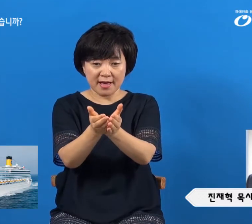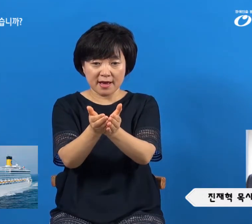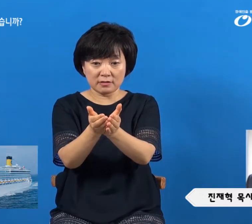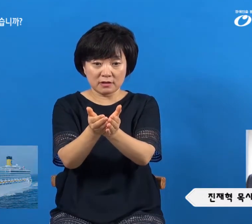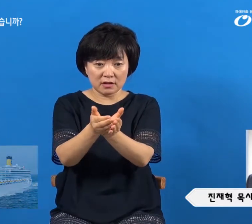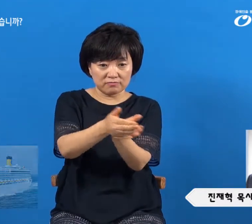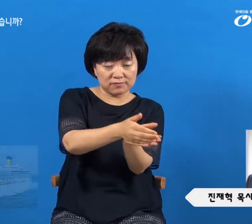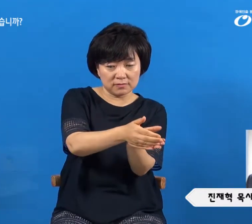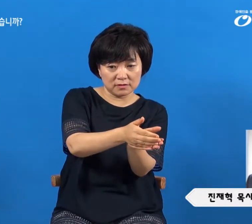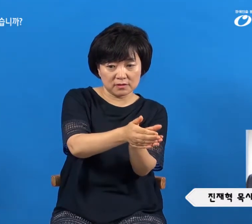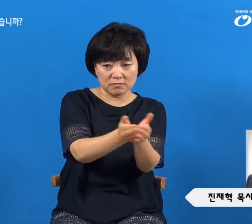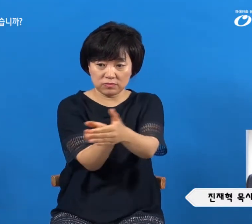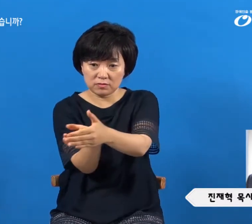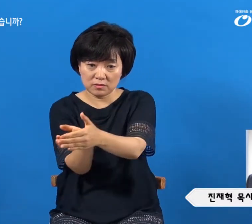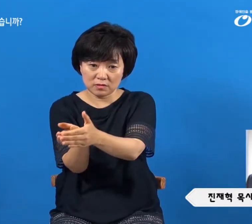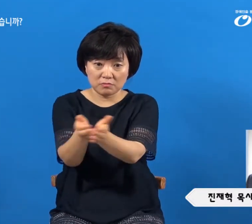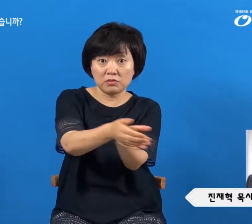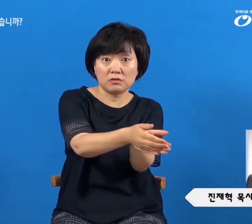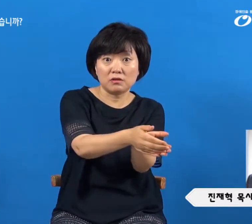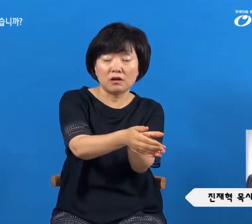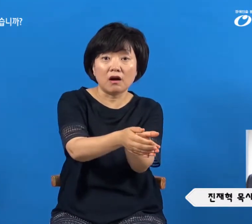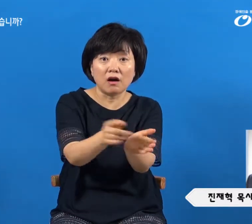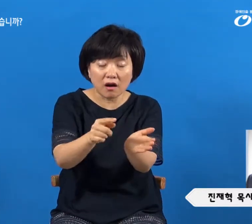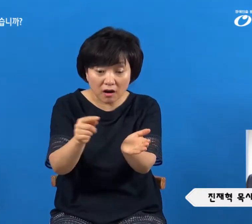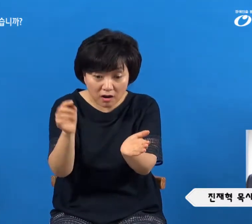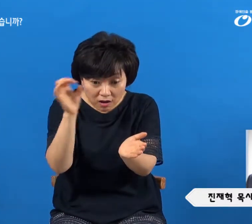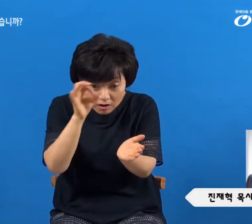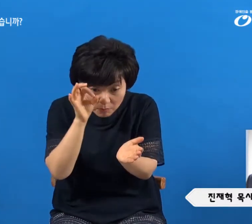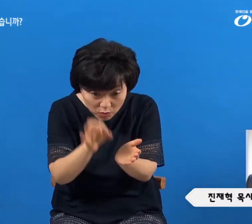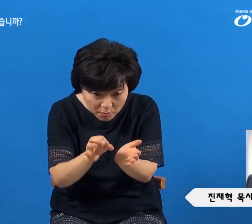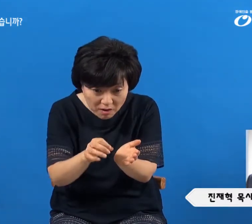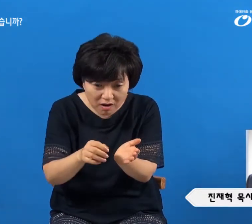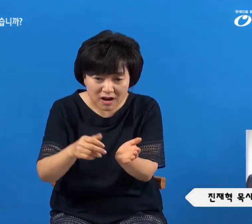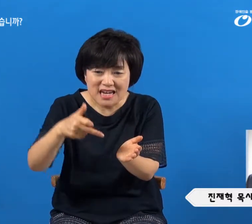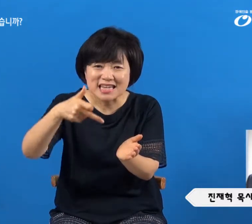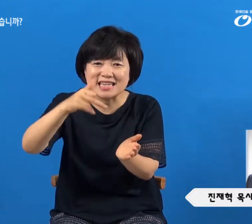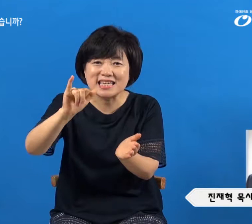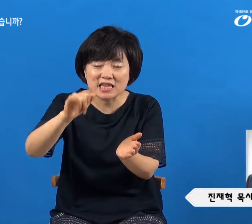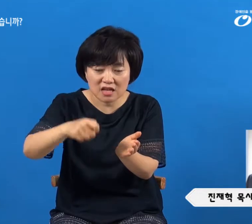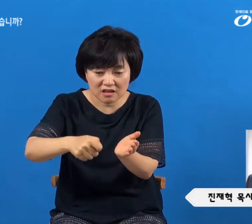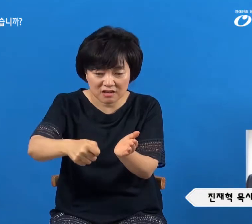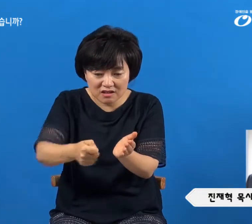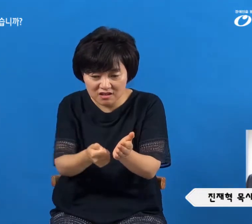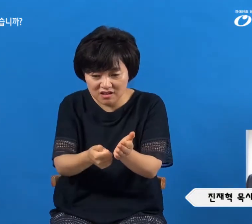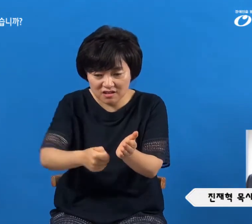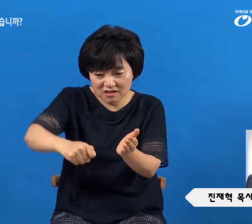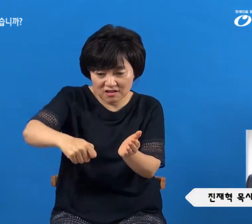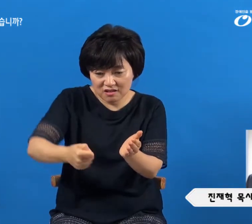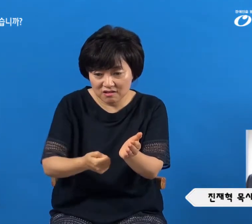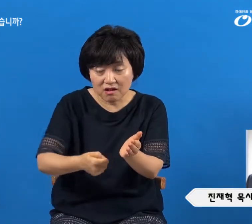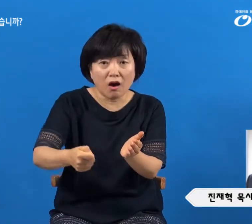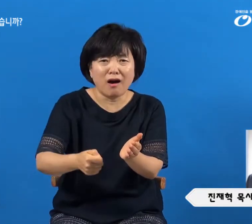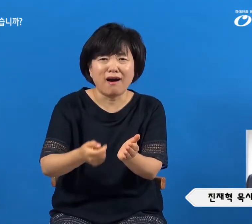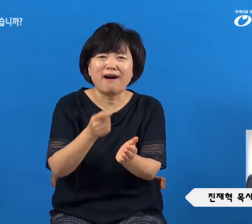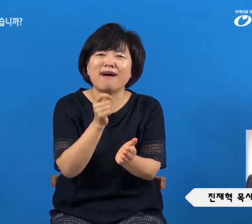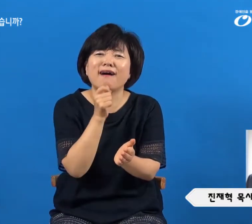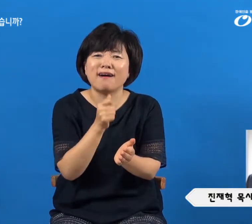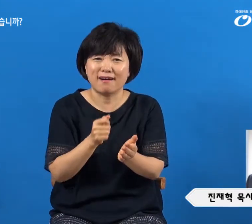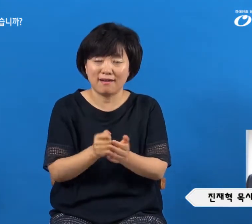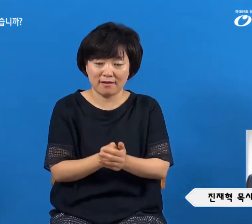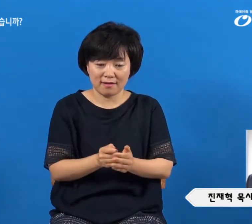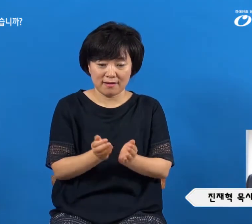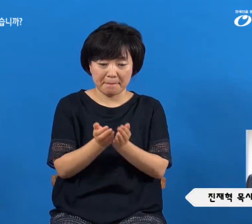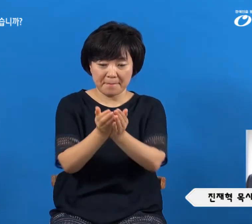움직이는 방향키는 매우 작지 않은가라고 이야기합니다. 큰 배를